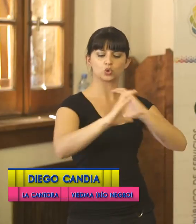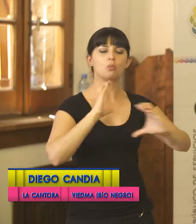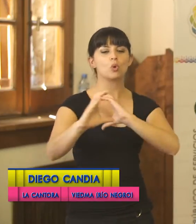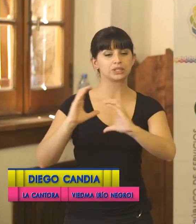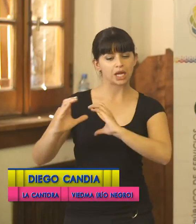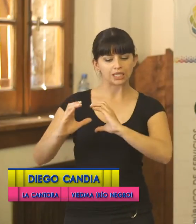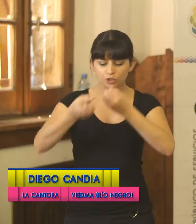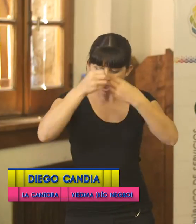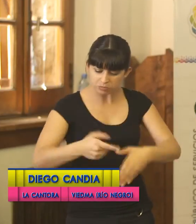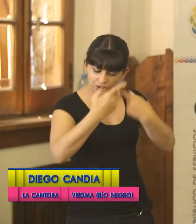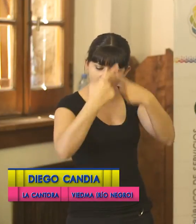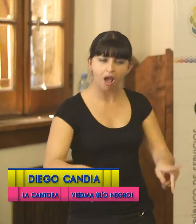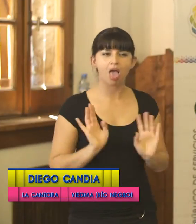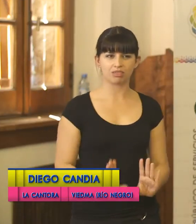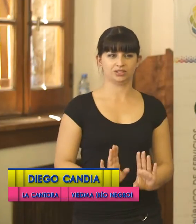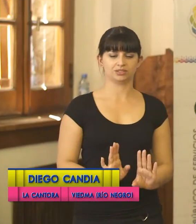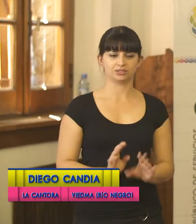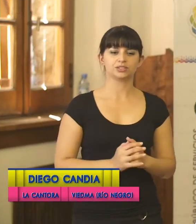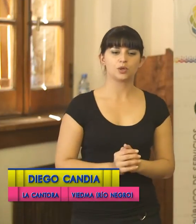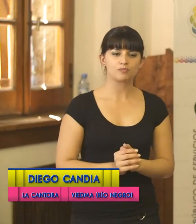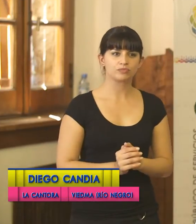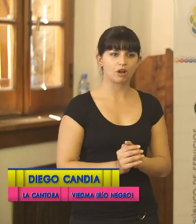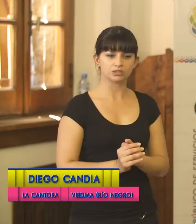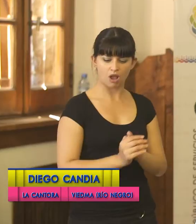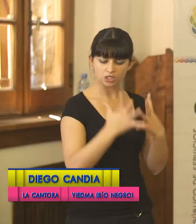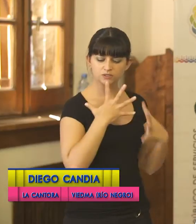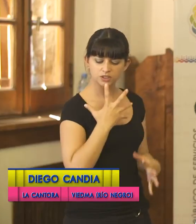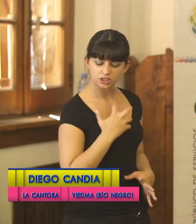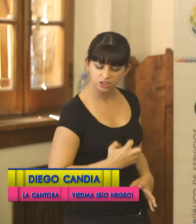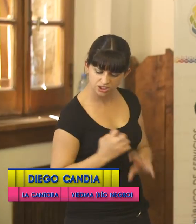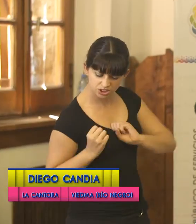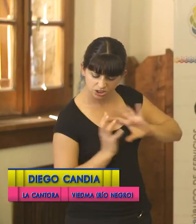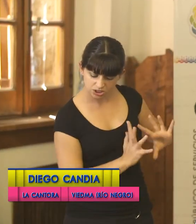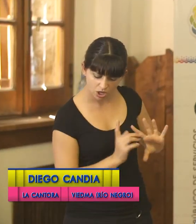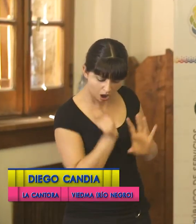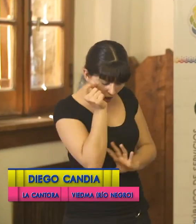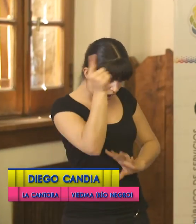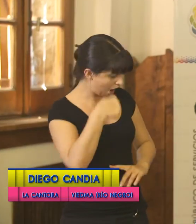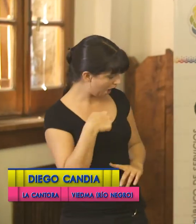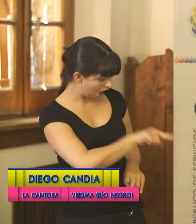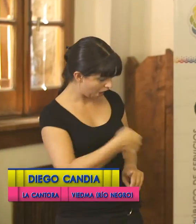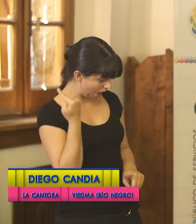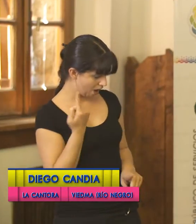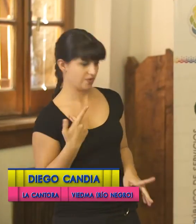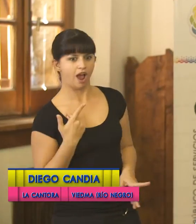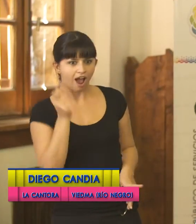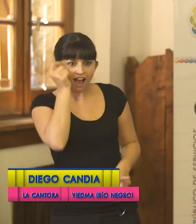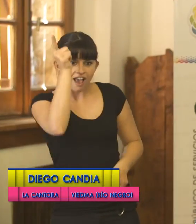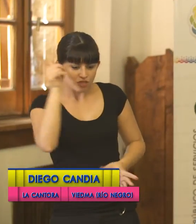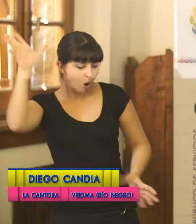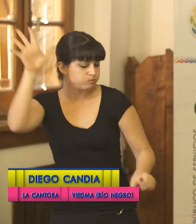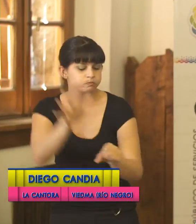proyecto cobra otra forma del rencor pero tuvo una idea y de esa idea se vuelve indestructible a medida que